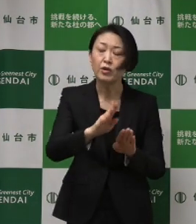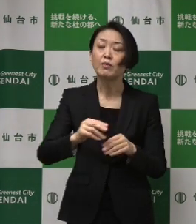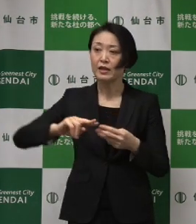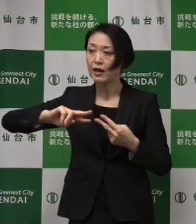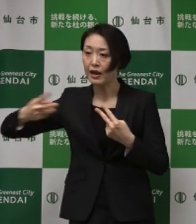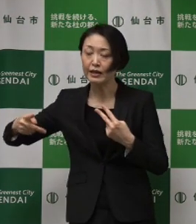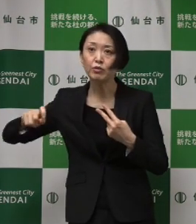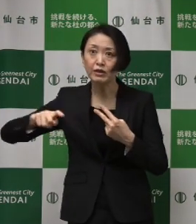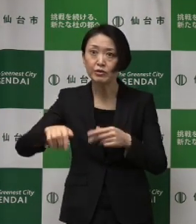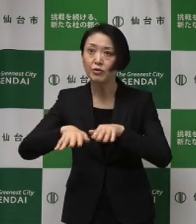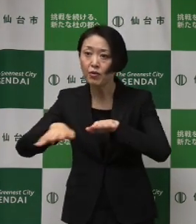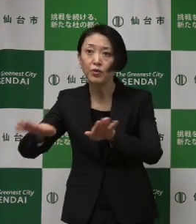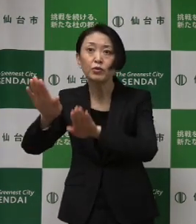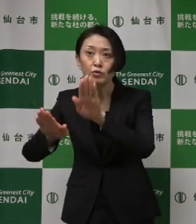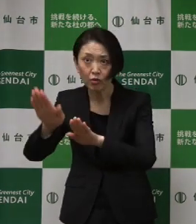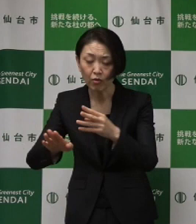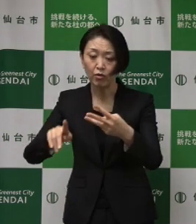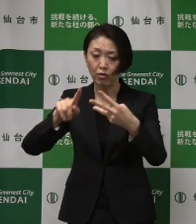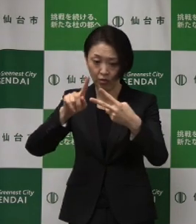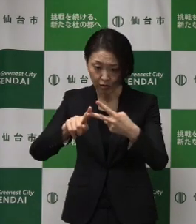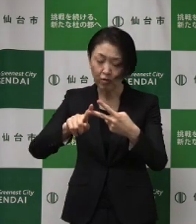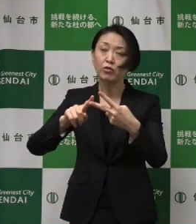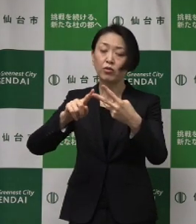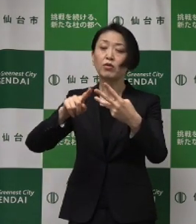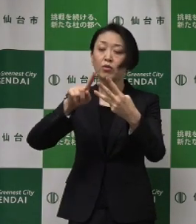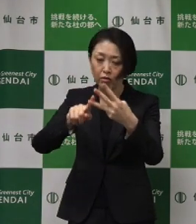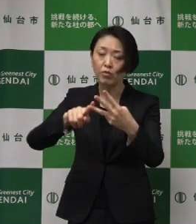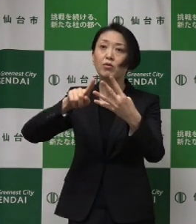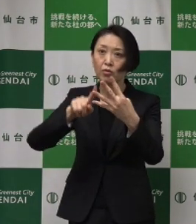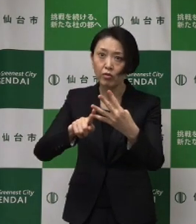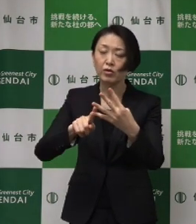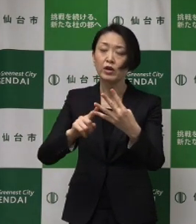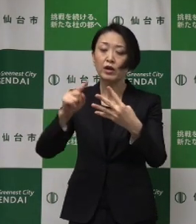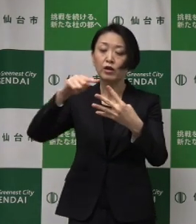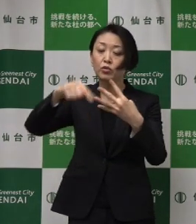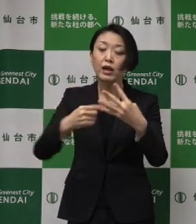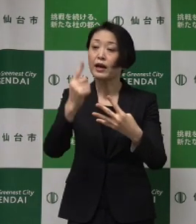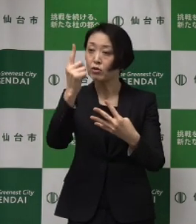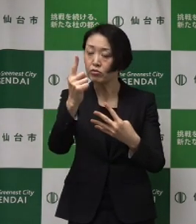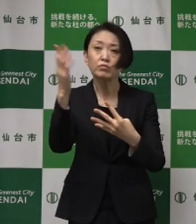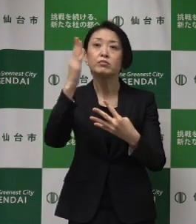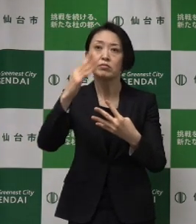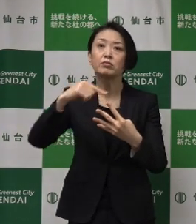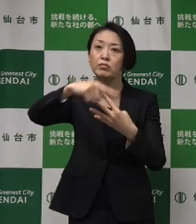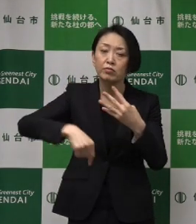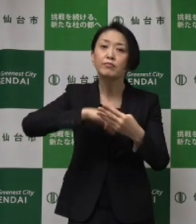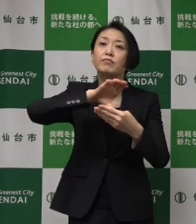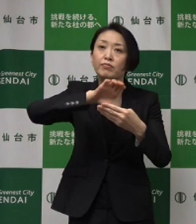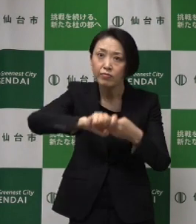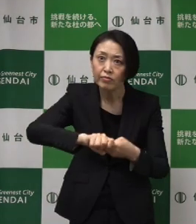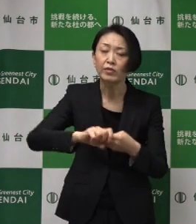れか一つということではなく、複数安心できるようなステージ3未